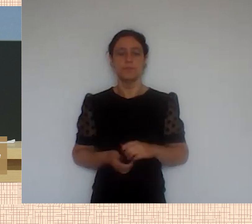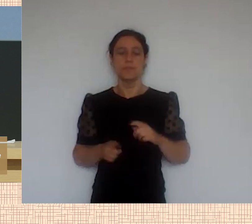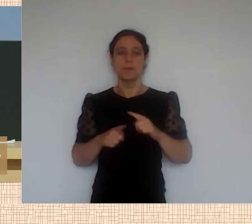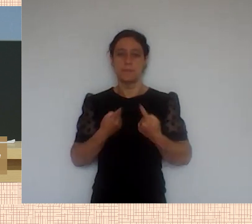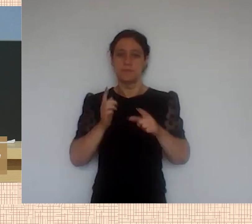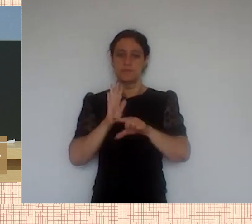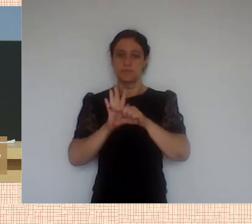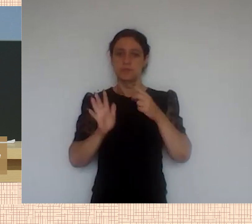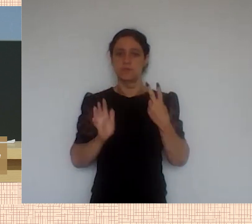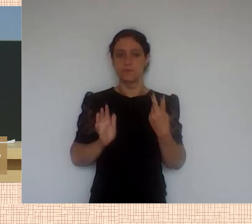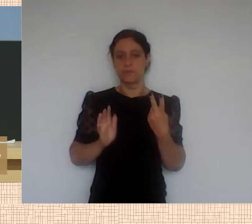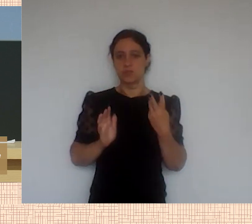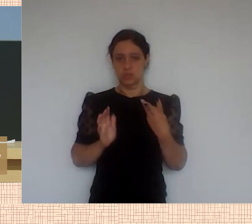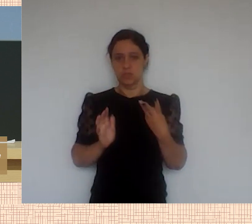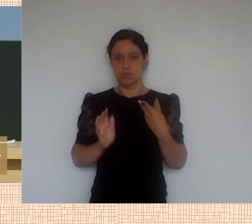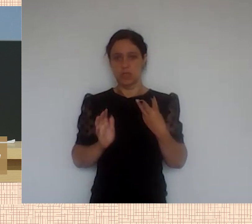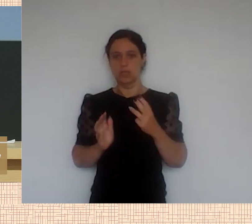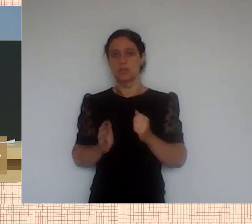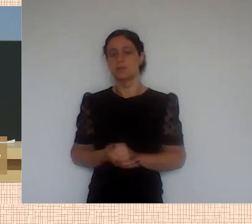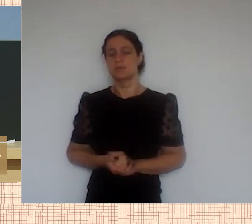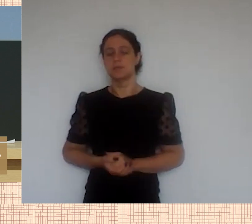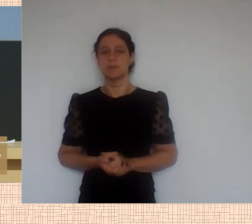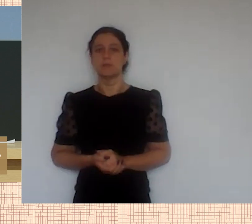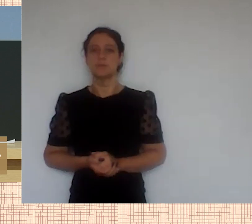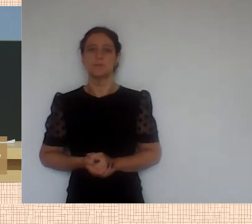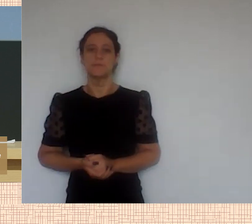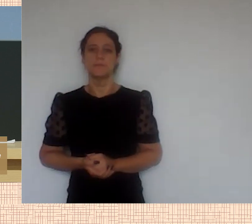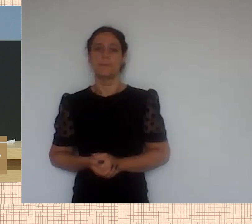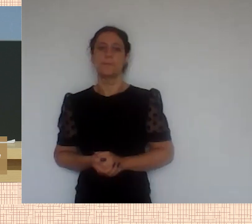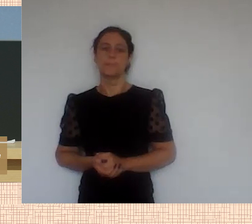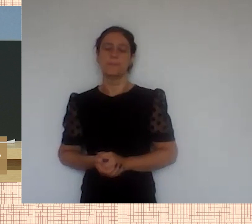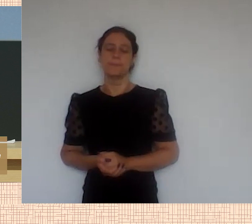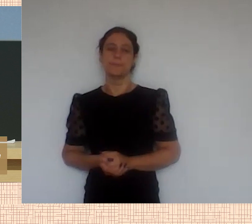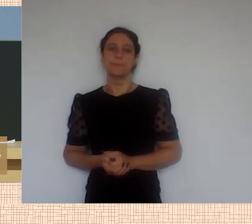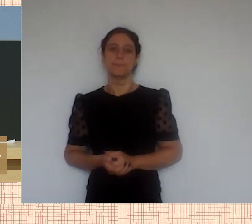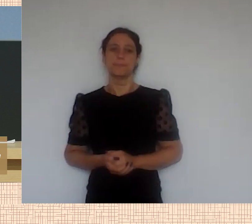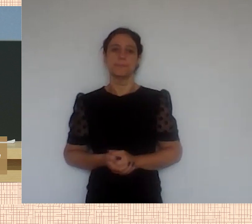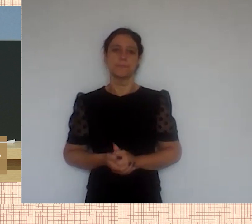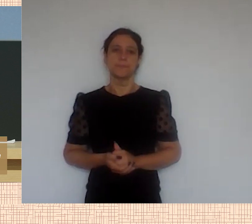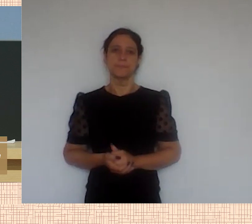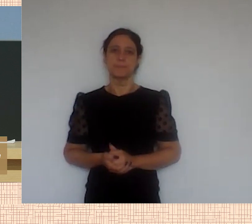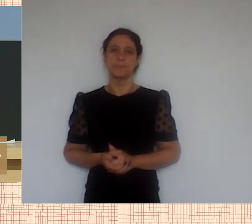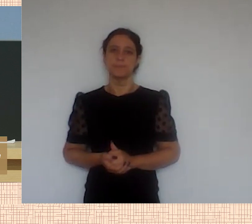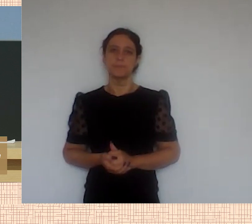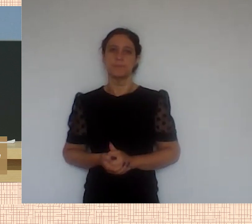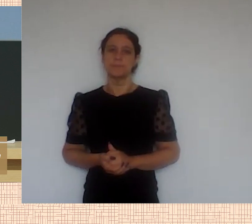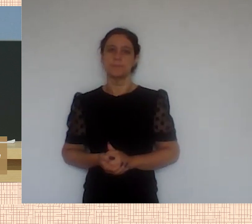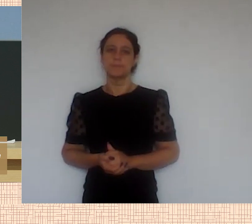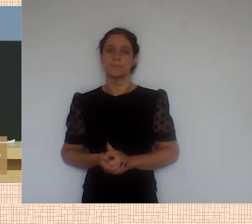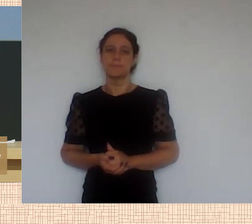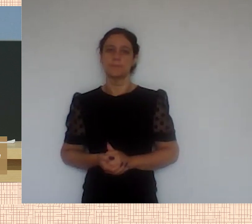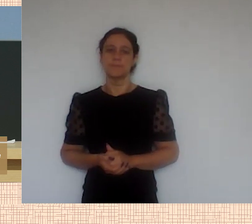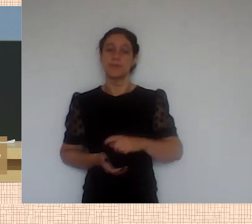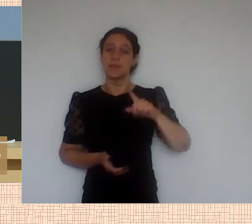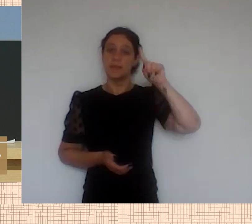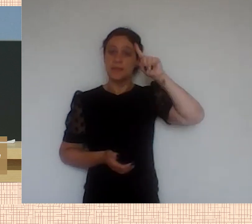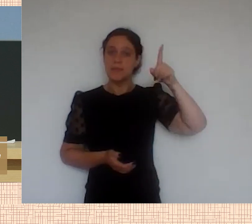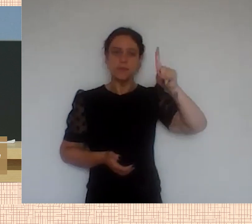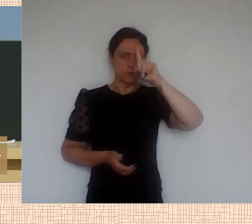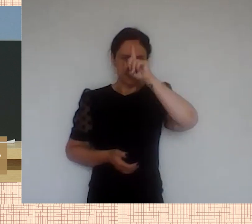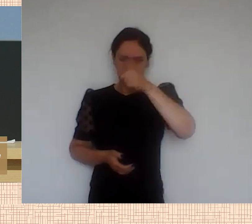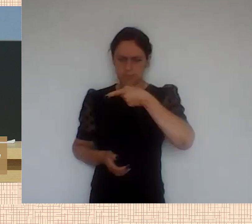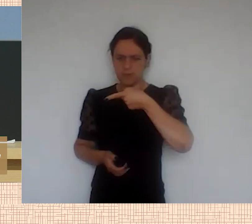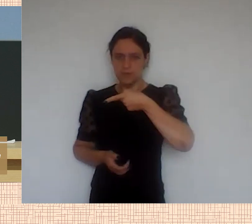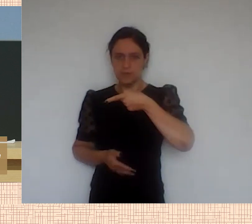o mandado do Senhor se acampavam, e segundo o mandado do Senhor se punham em marcha, cumpriam o